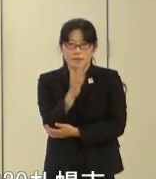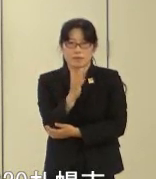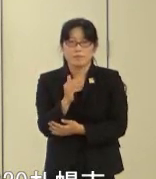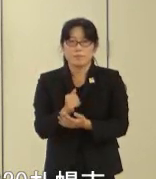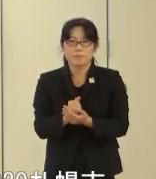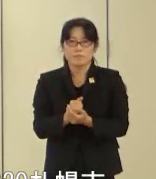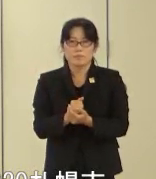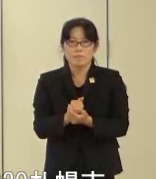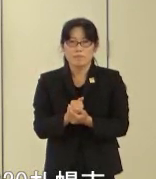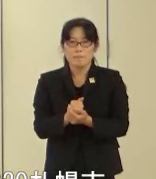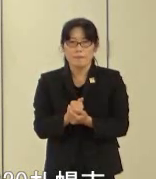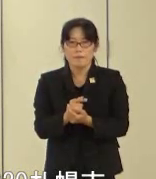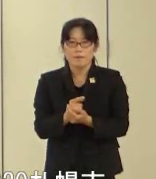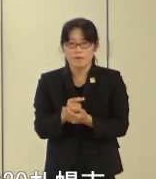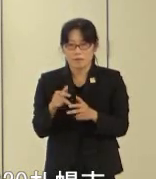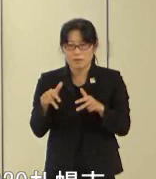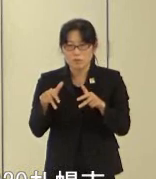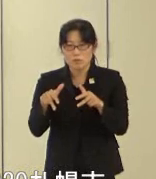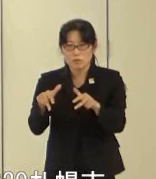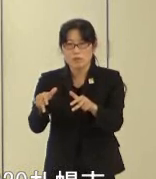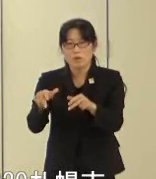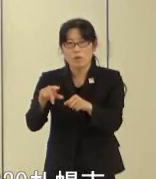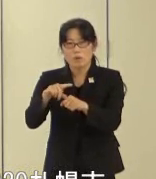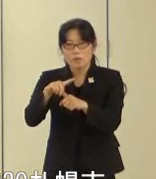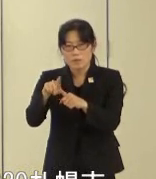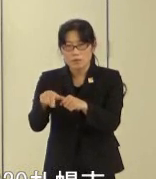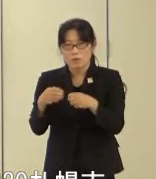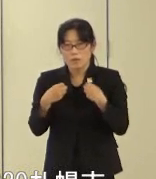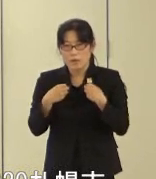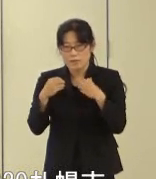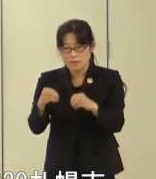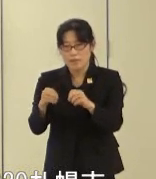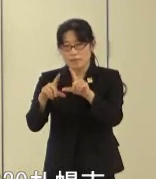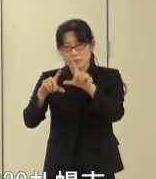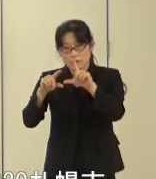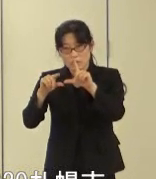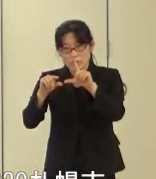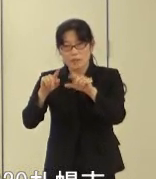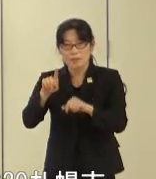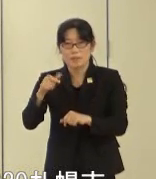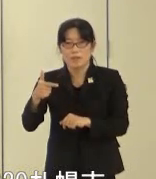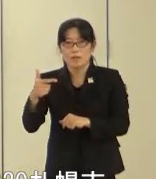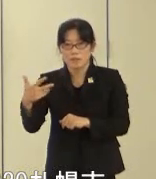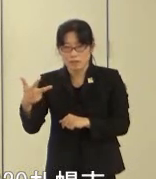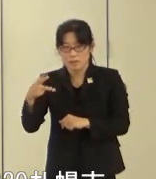れがすすきのの陽性率ということにはなりませんけれども、